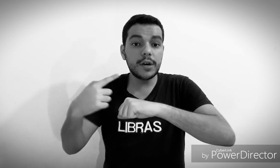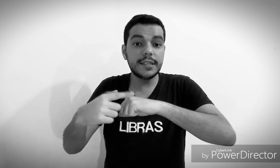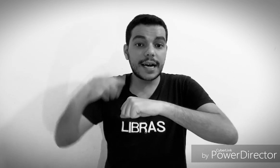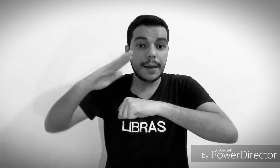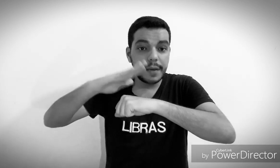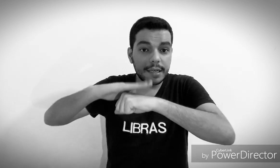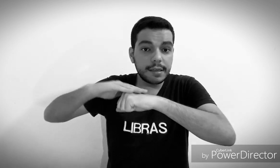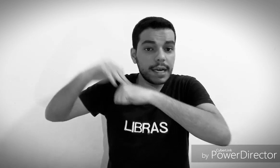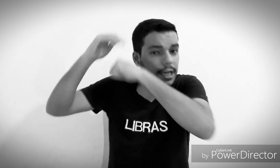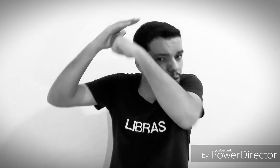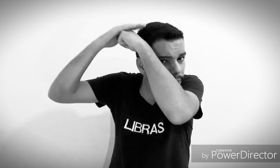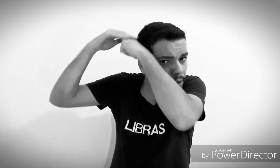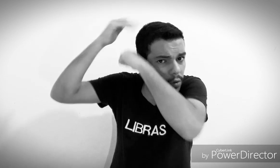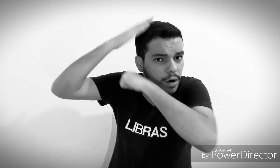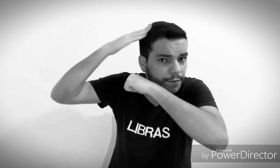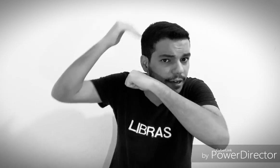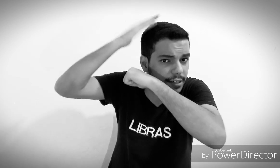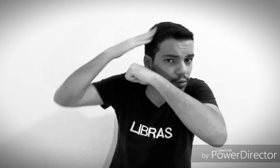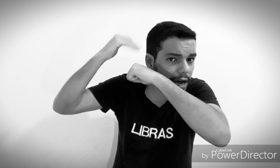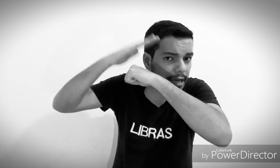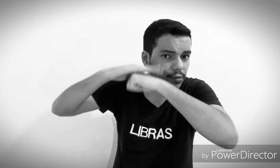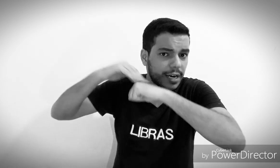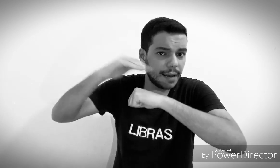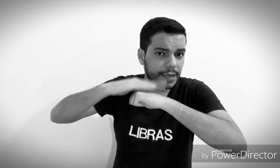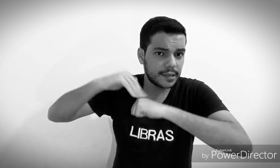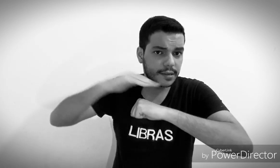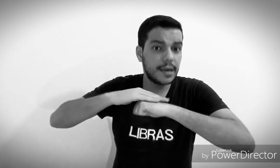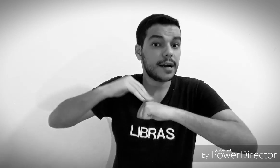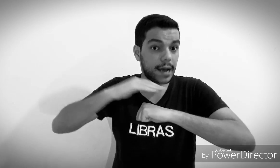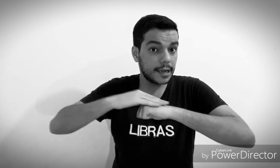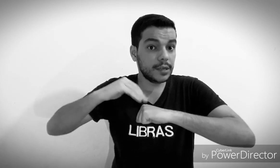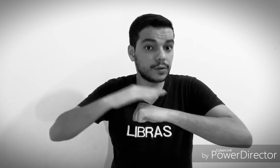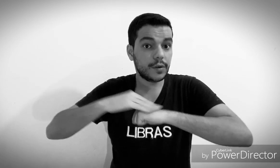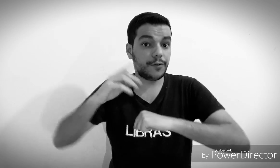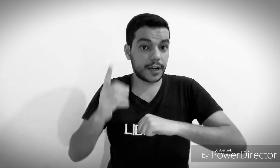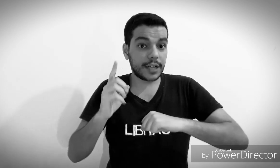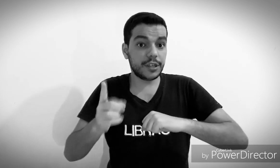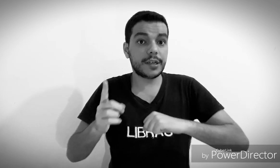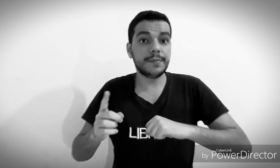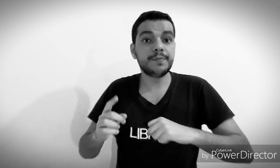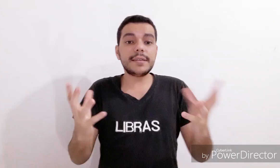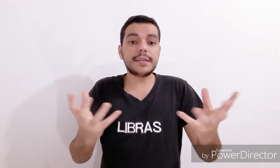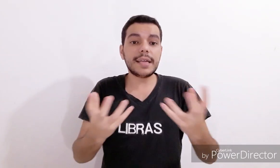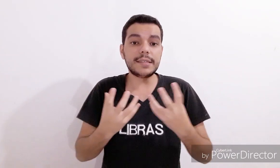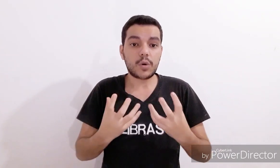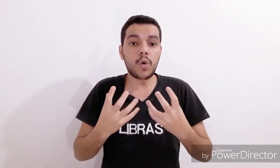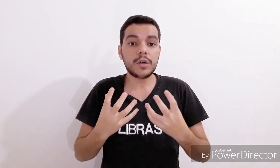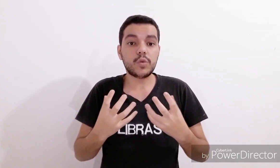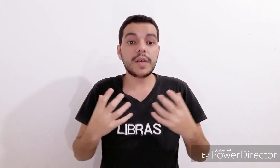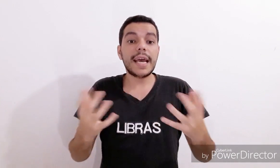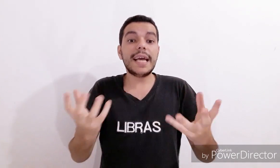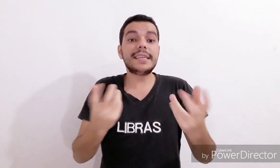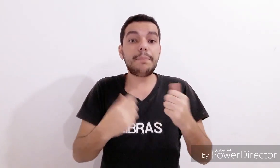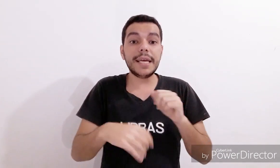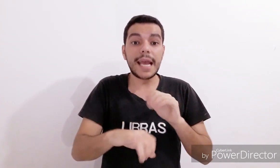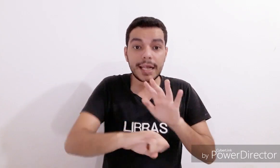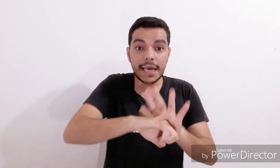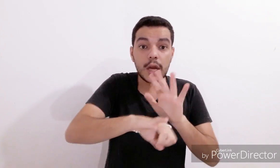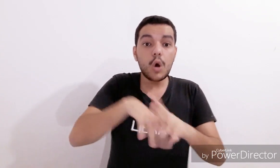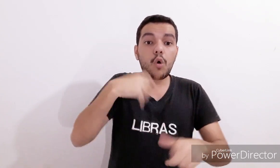simboliza a cabeça e uma mão fazendo carinho na cabeça. Carinho, fica a dica. Esses sinais icônicos, eles apreendem com